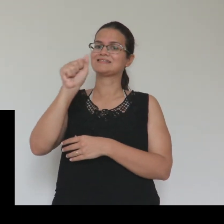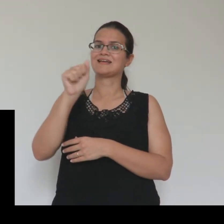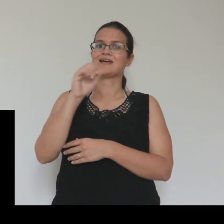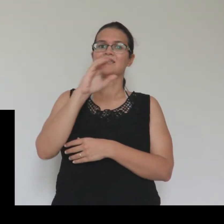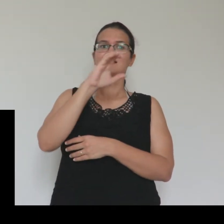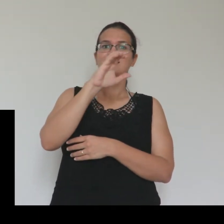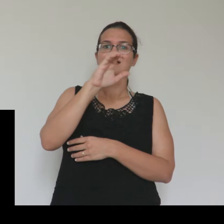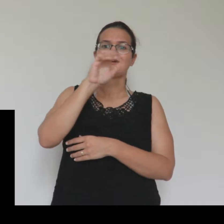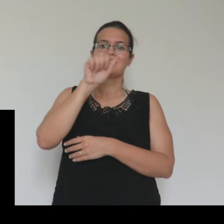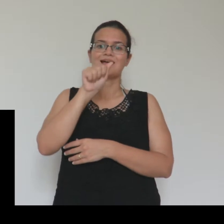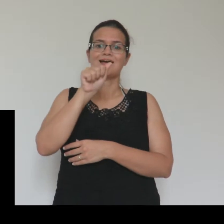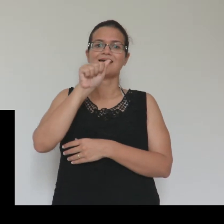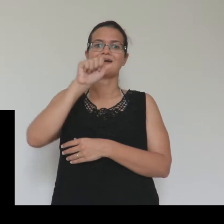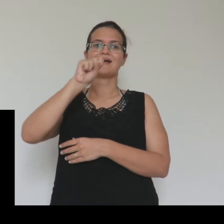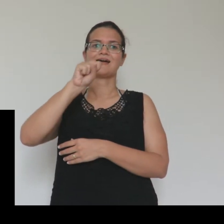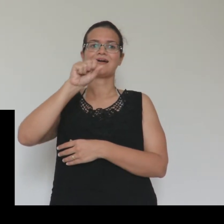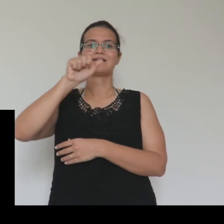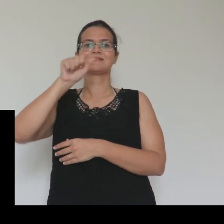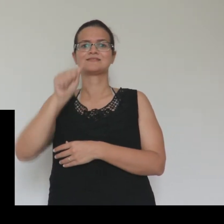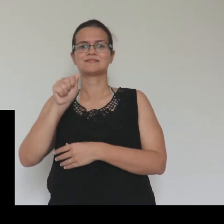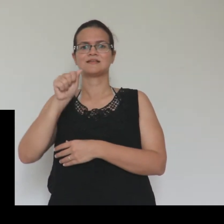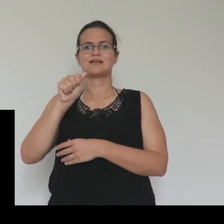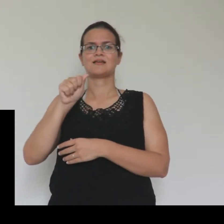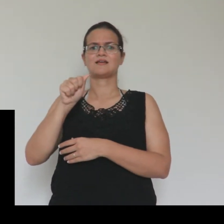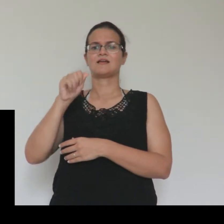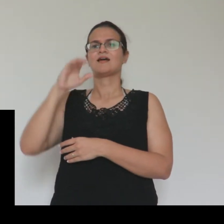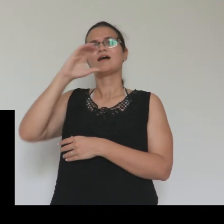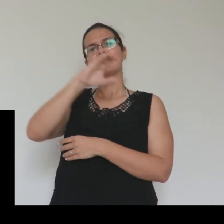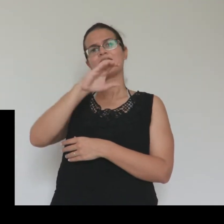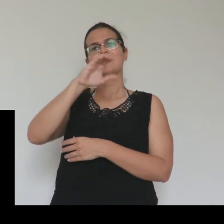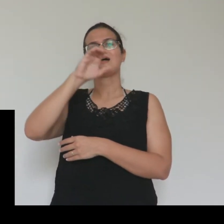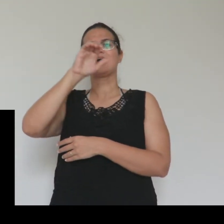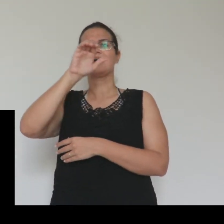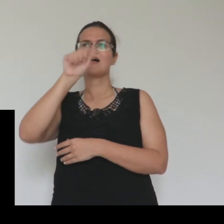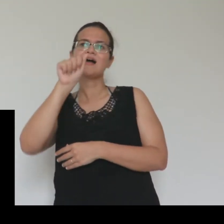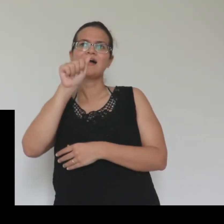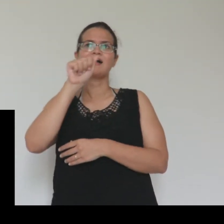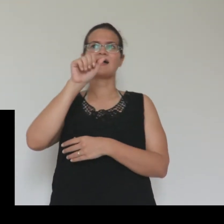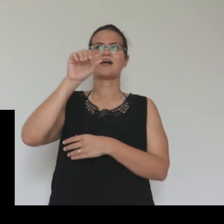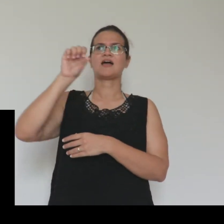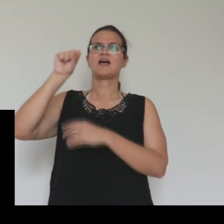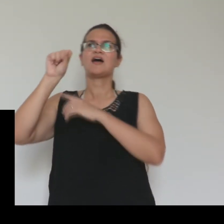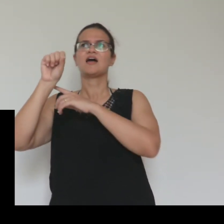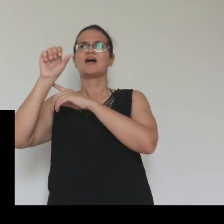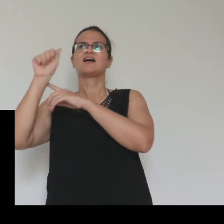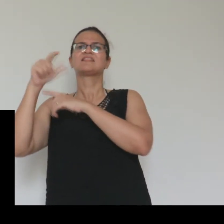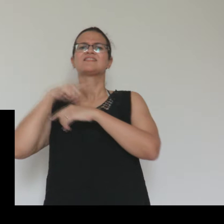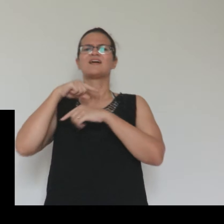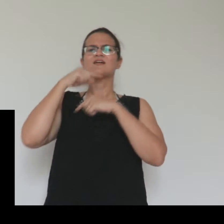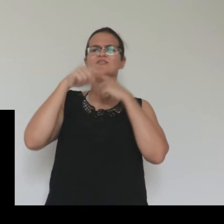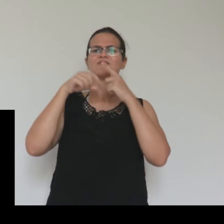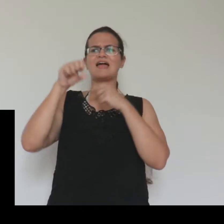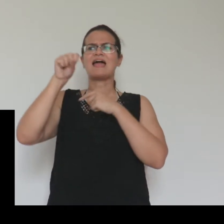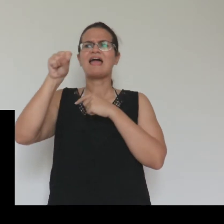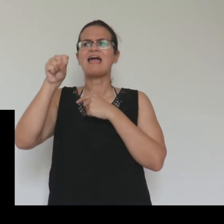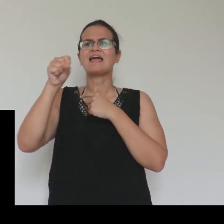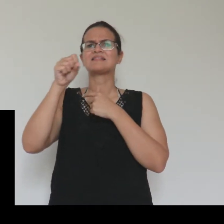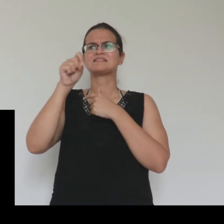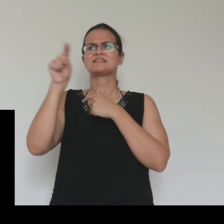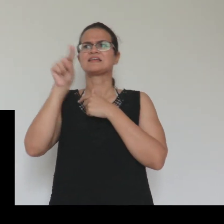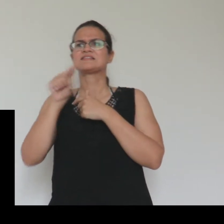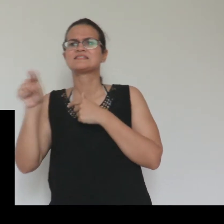C, é Z, é S. Então, assim, mas eu sei mais ou menos como que vai escrever. Então, eu pronuncio